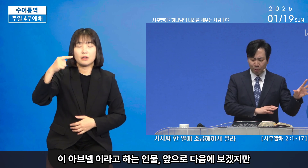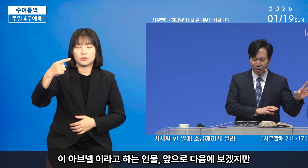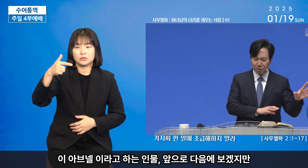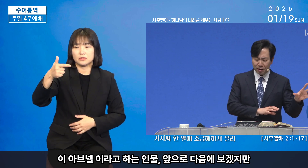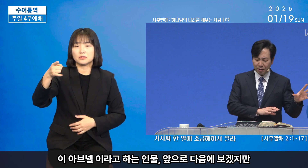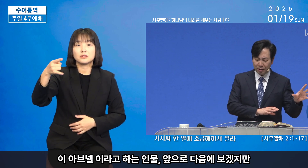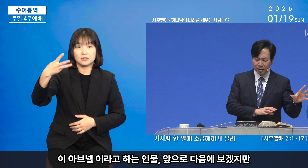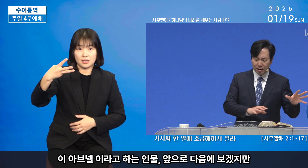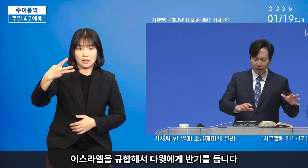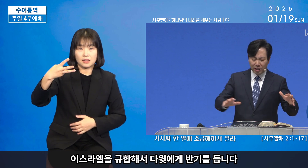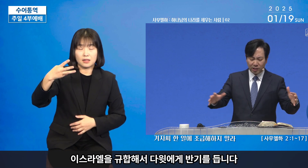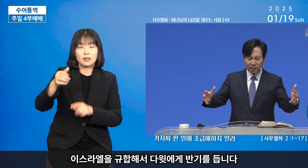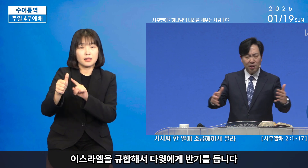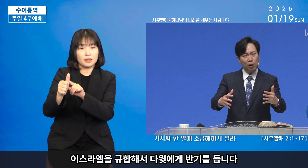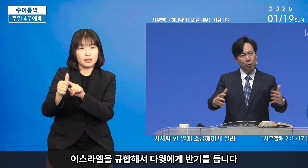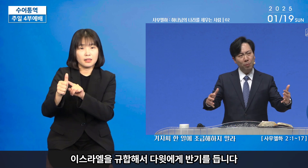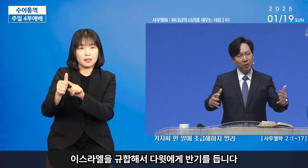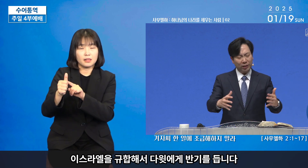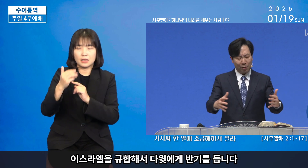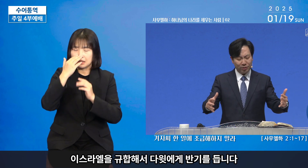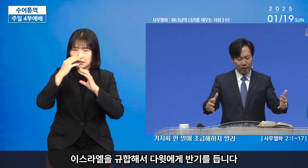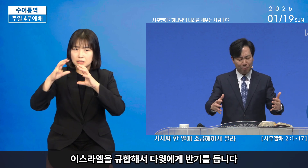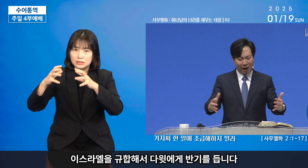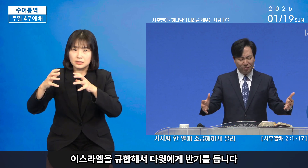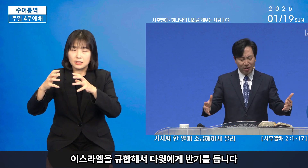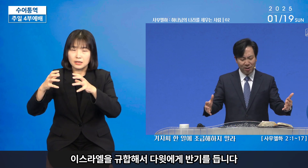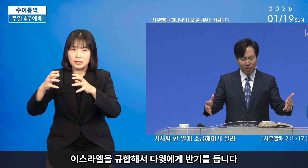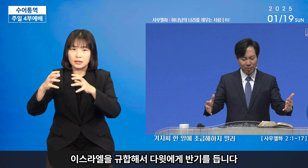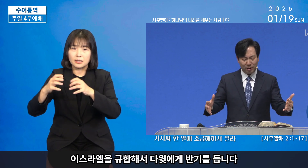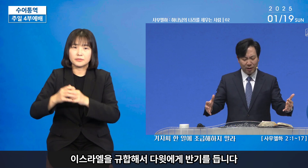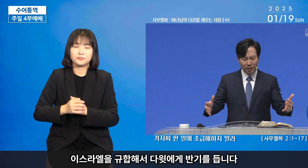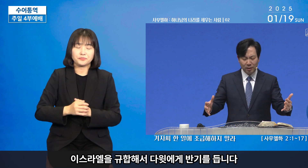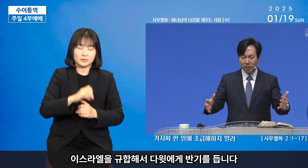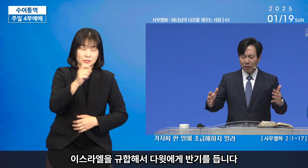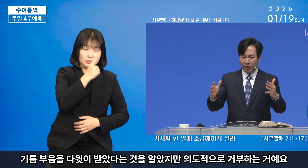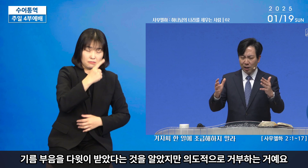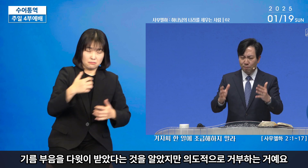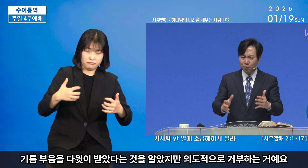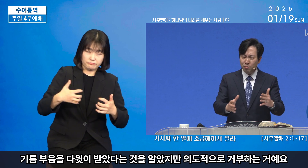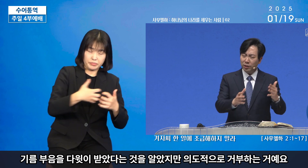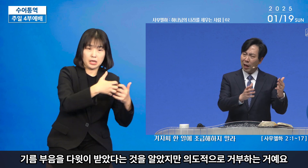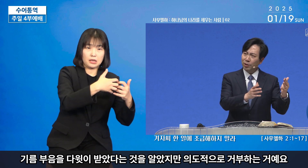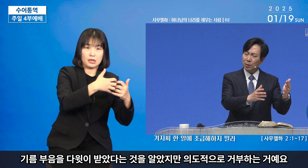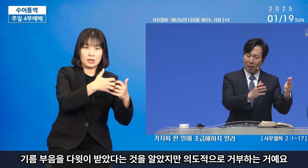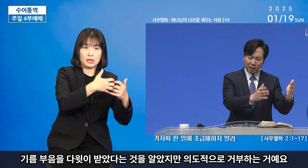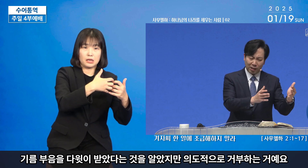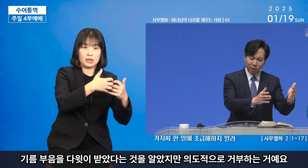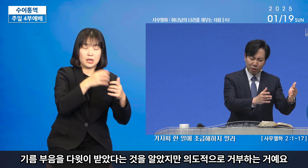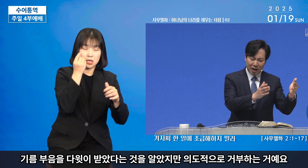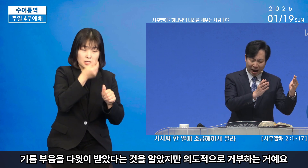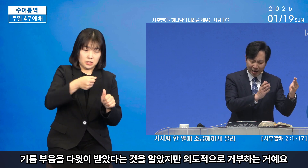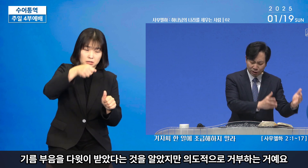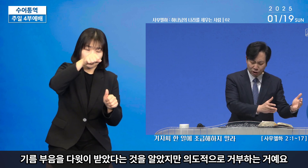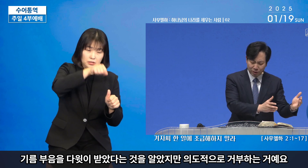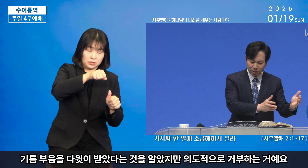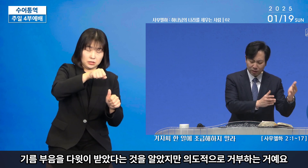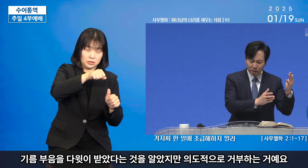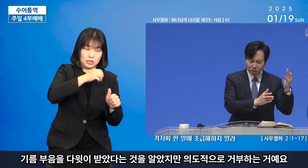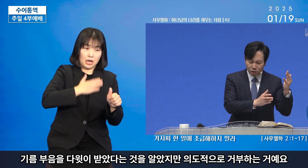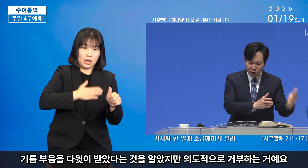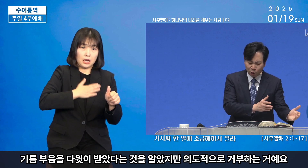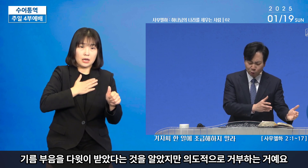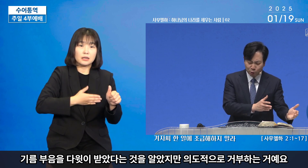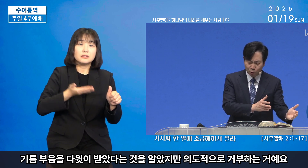다음에 보겠지만 이스라엘을 규합해서 다윗에게 반기를 듭니다. 기름 부음을 다윗이 받았다는 것을